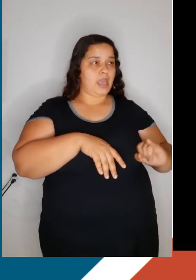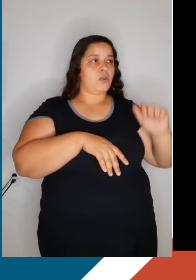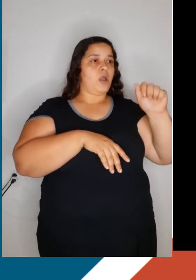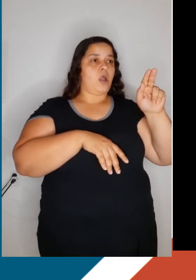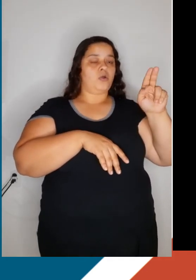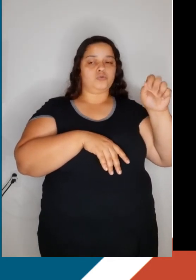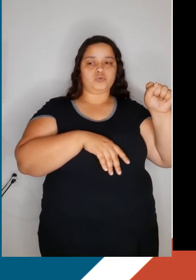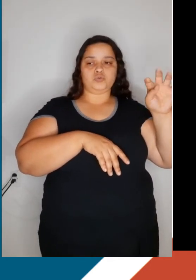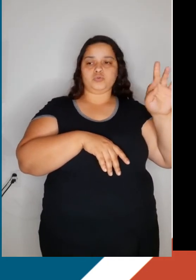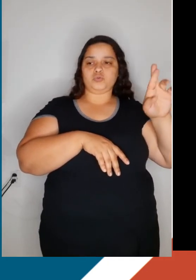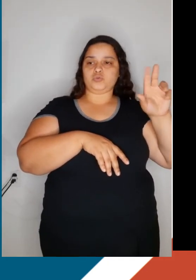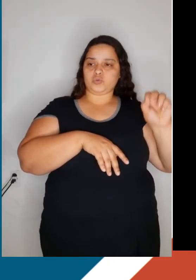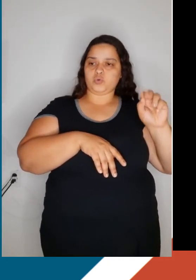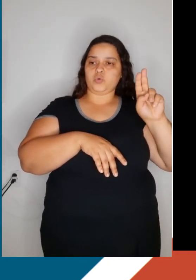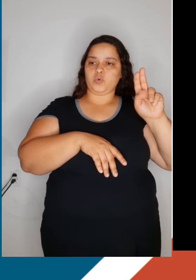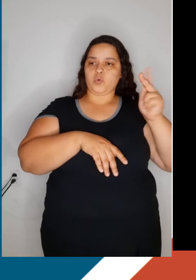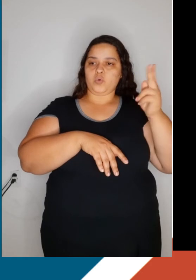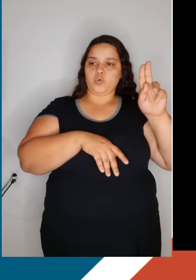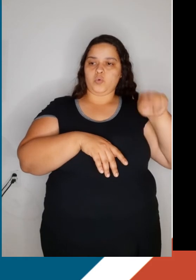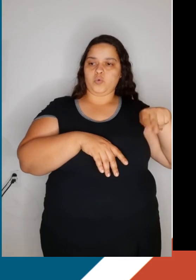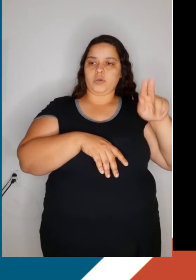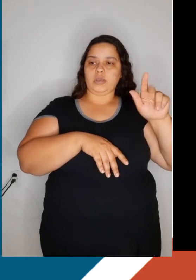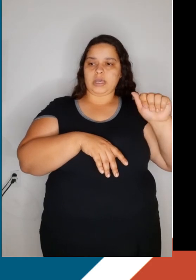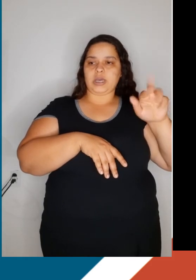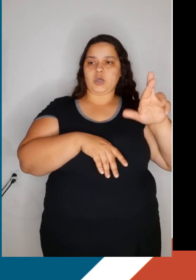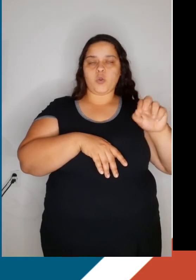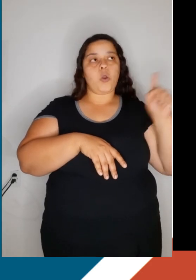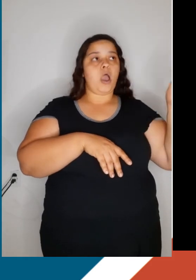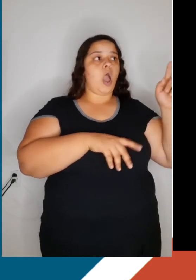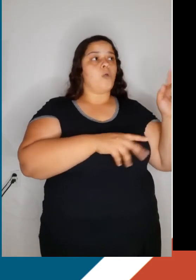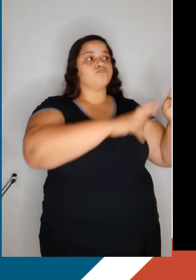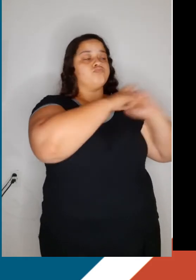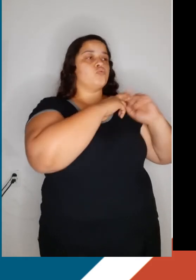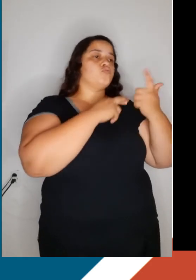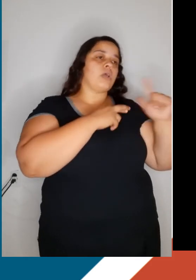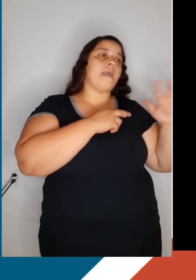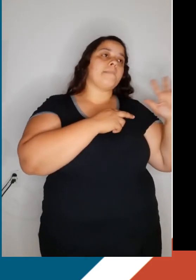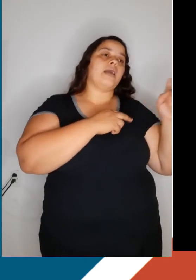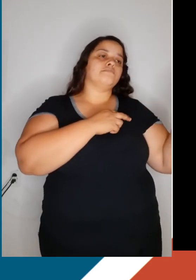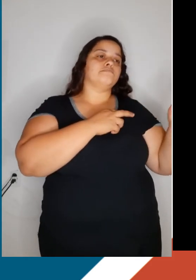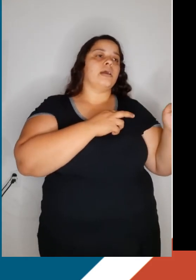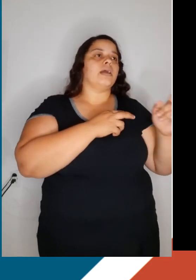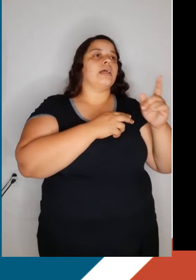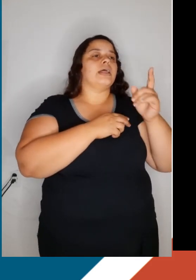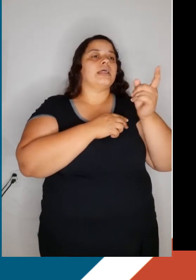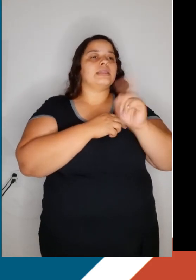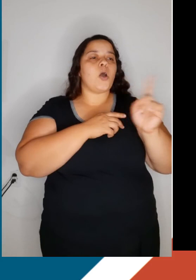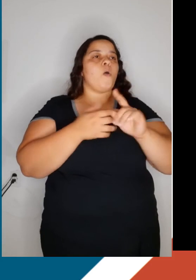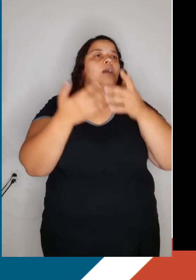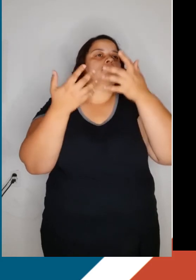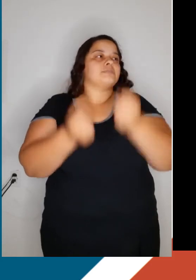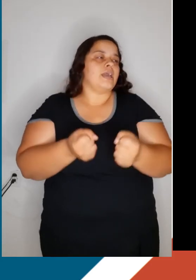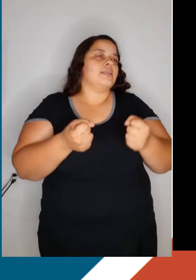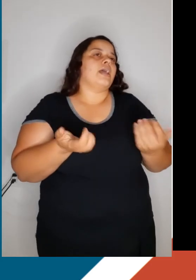pelo atentado. Ela diz que não é responsável pelo atentado, de fato não era, mas o Império Austro-Húngaro não vai aceitar a